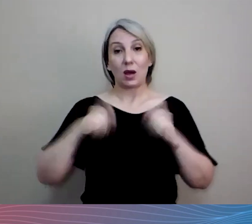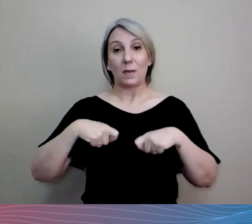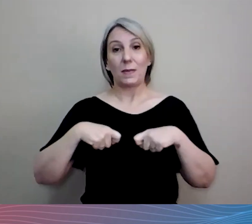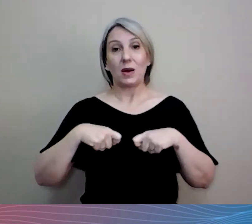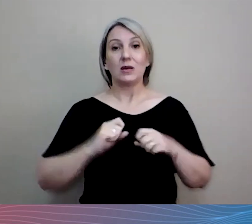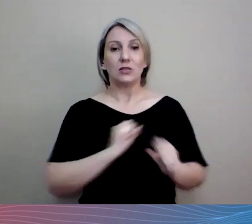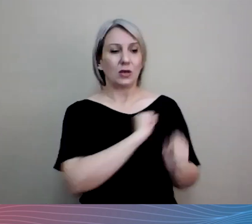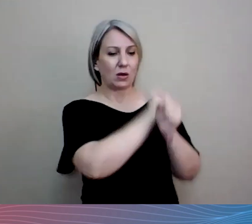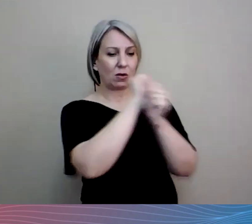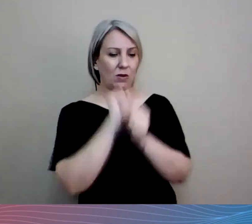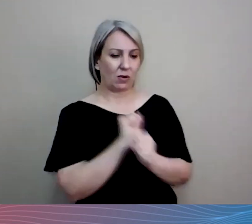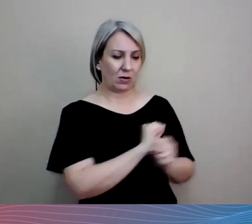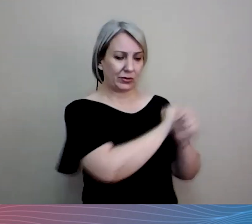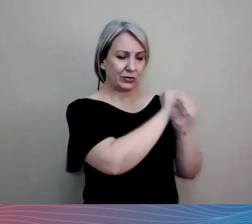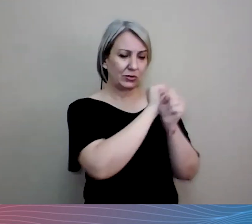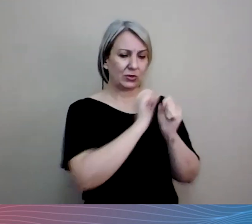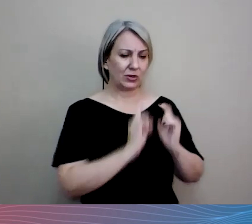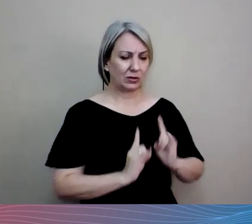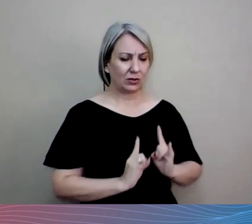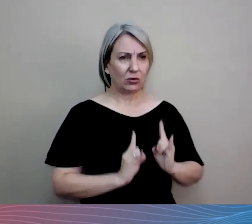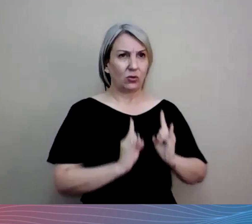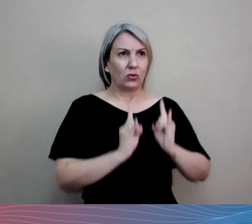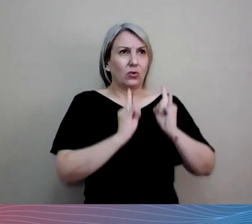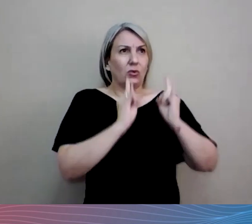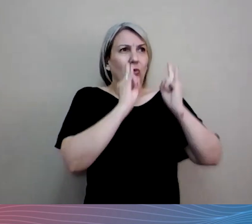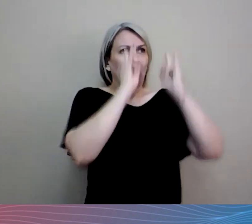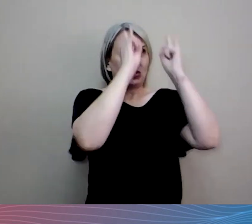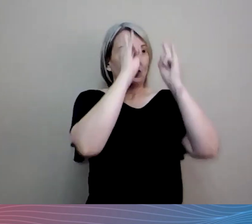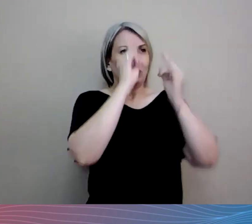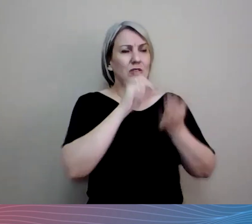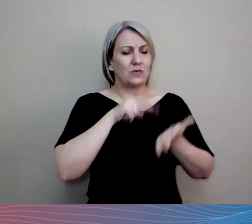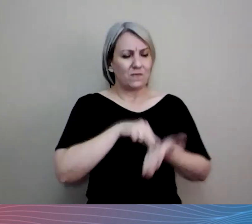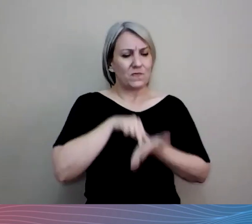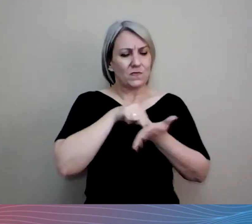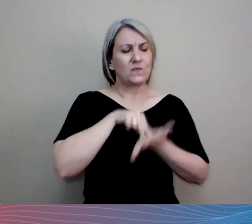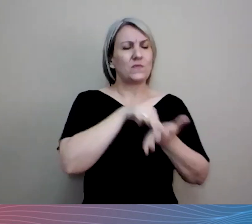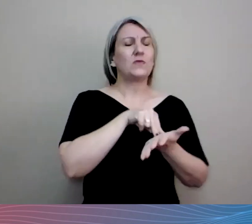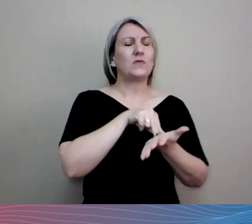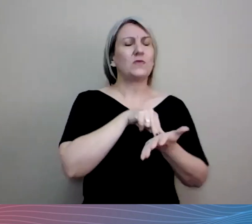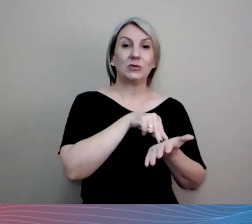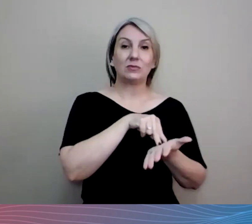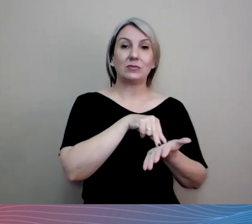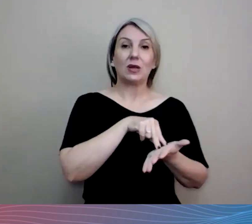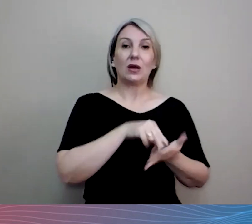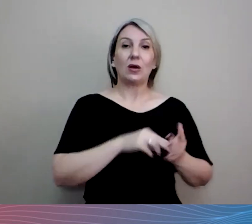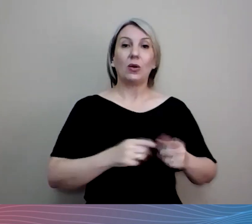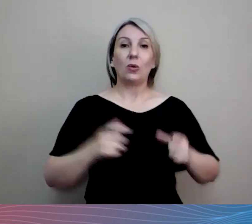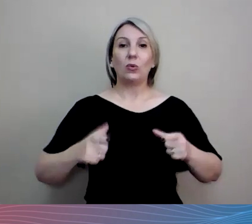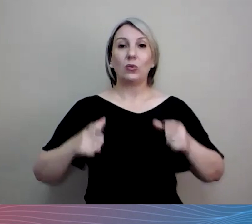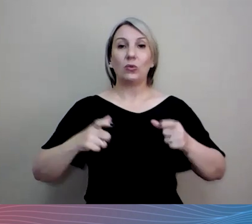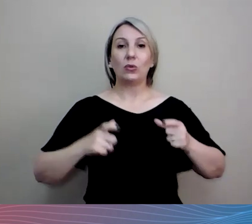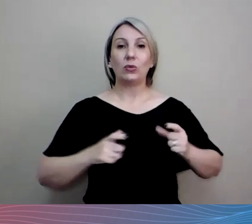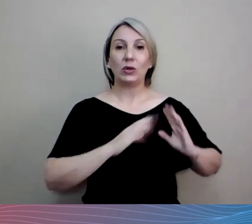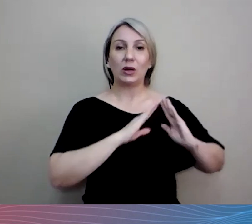esse edifício bem ajustado, bem consolidado, irmãos, vai ser um lugar de habitação para Deus. Essa